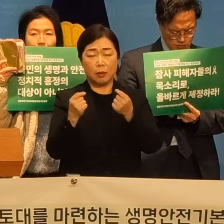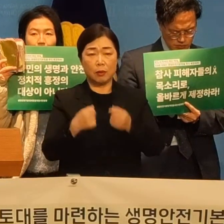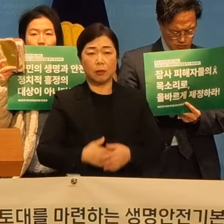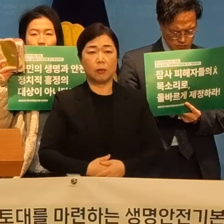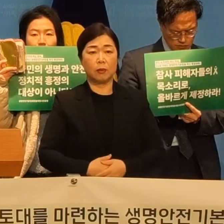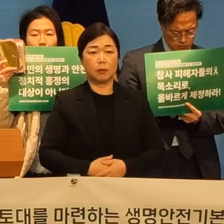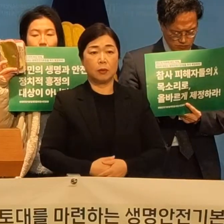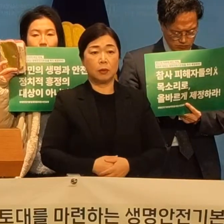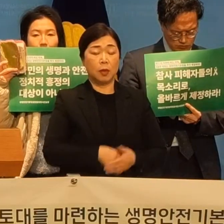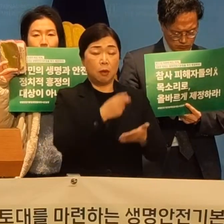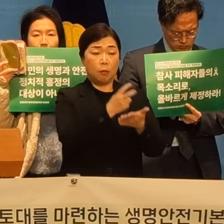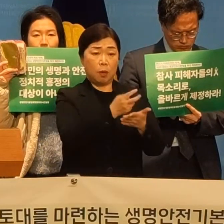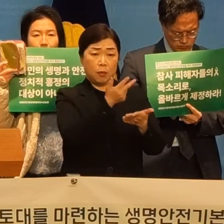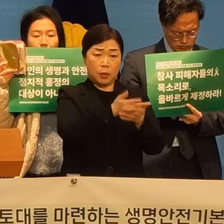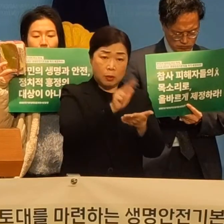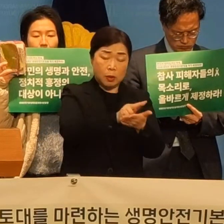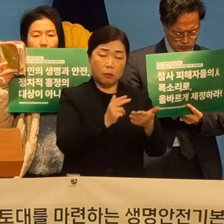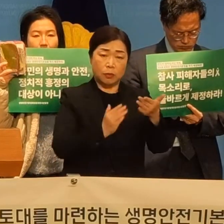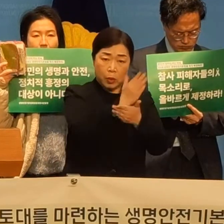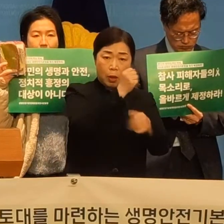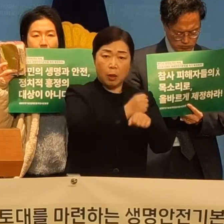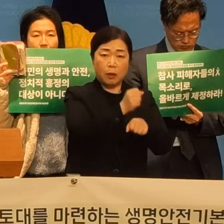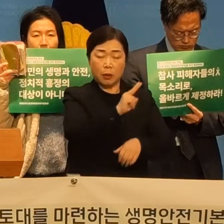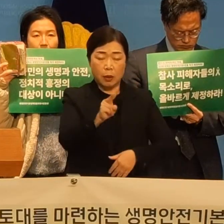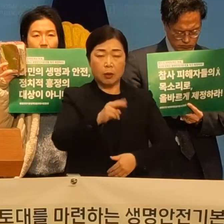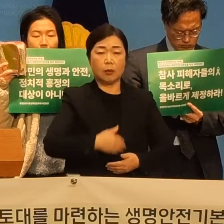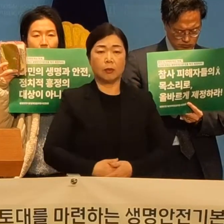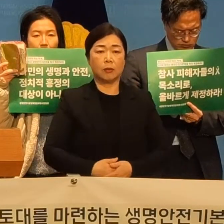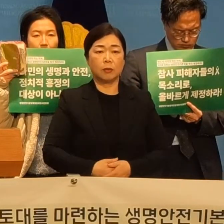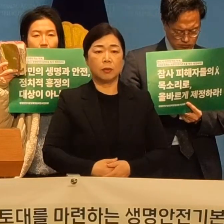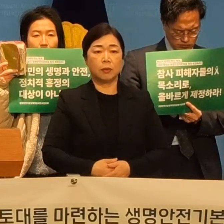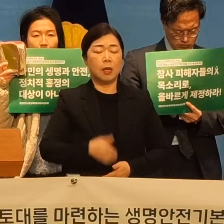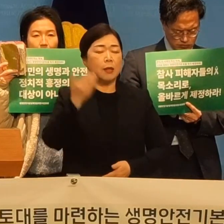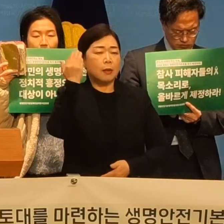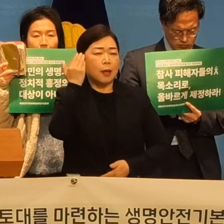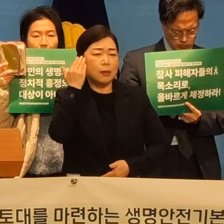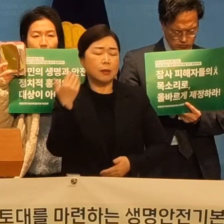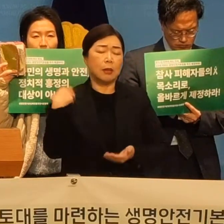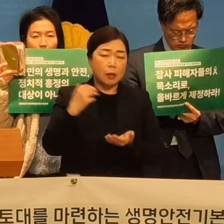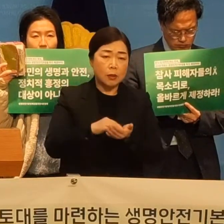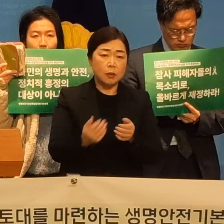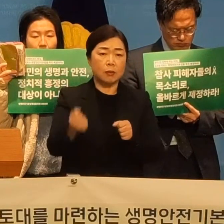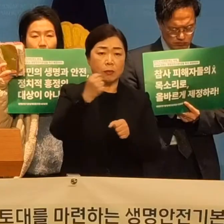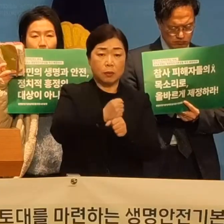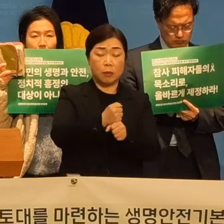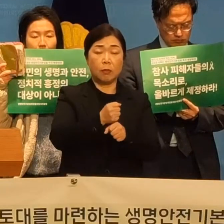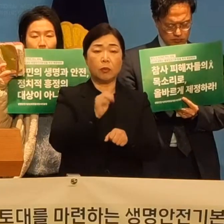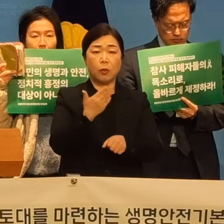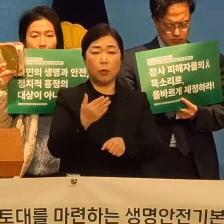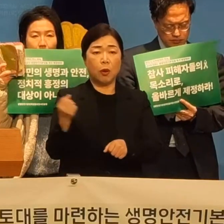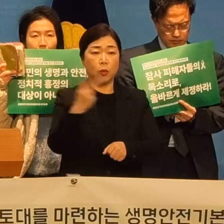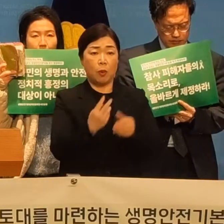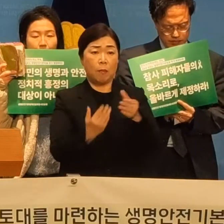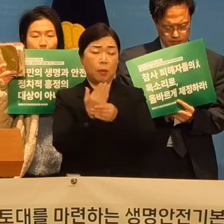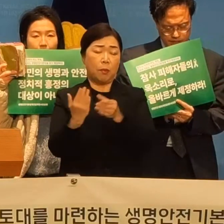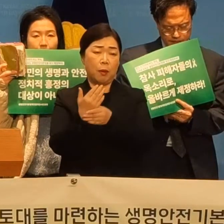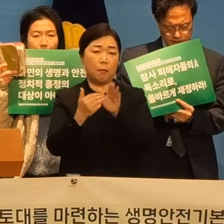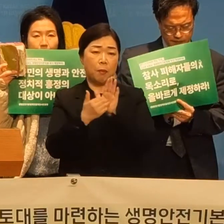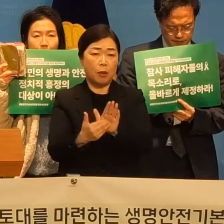생명안전기본법 제정은 무너진 상식을 복원하고 참사가 반복되지 않는 사회를 만들기 위한 22대